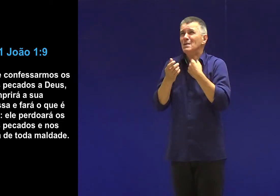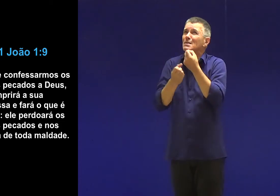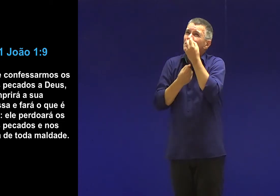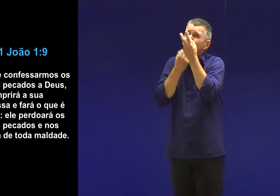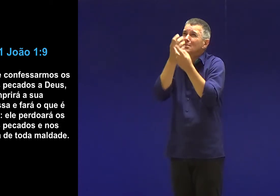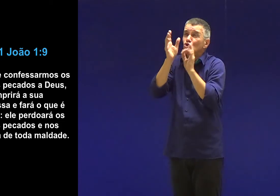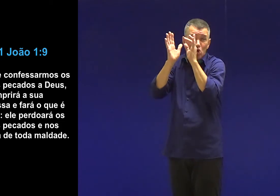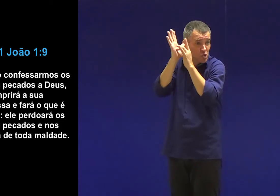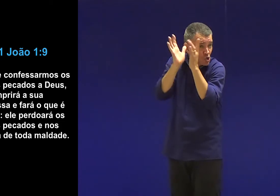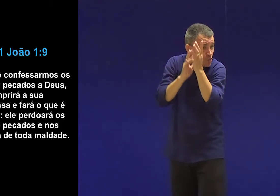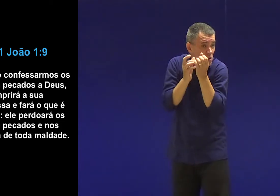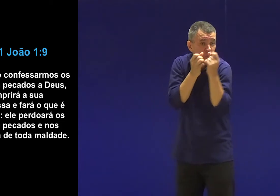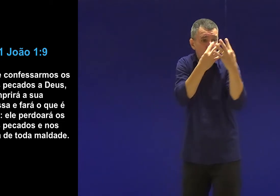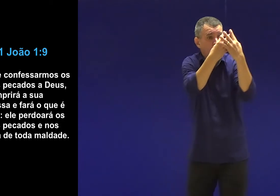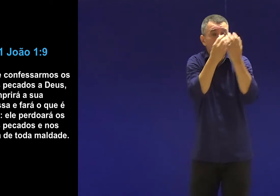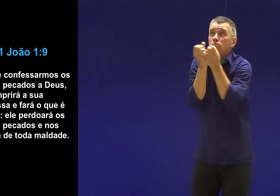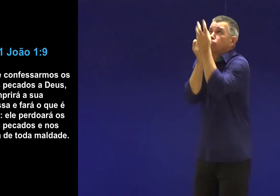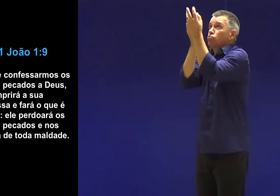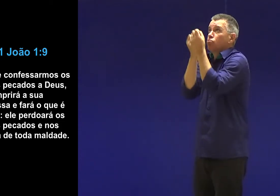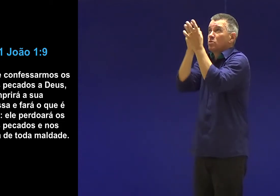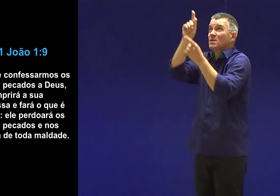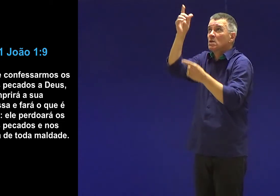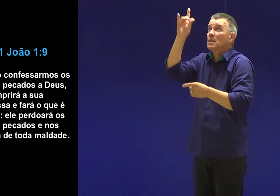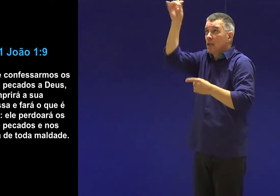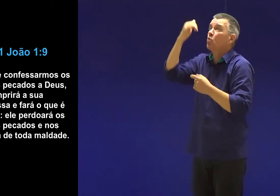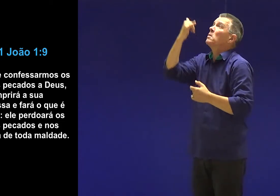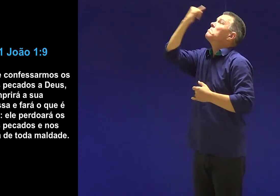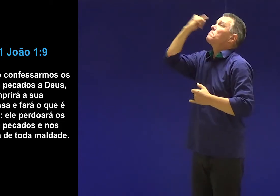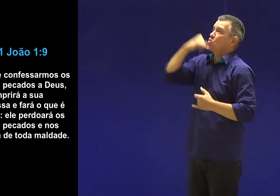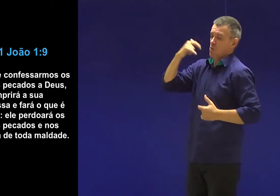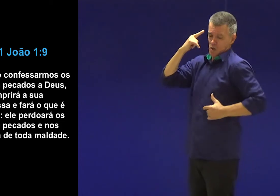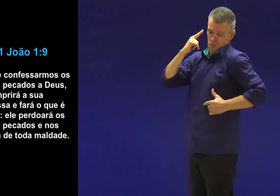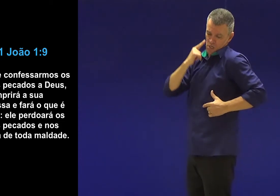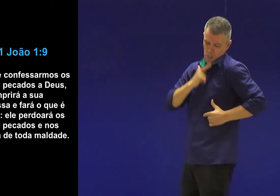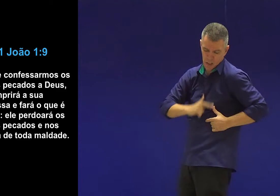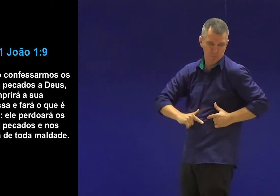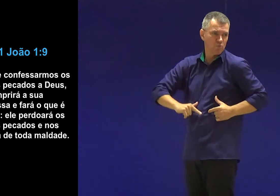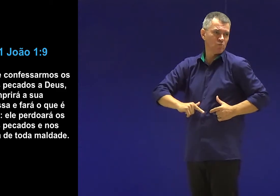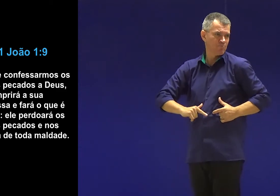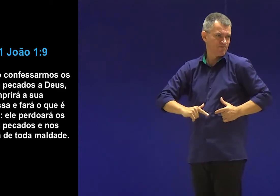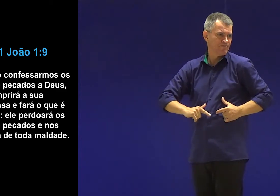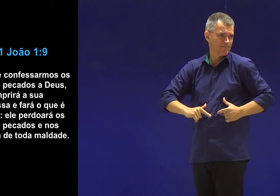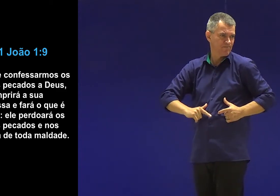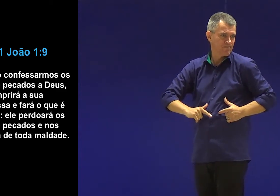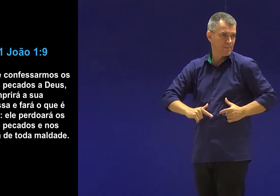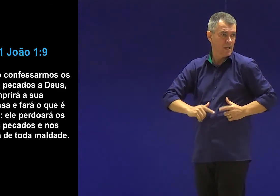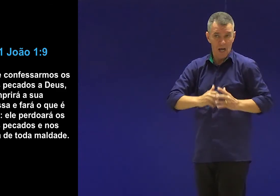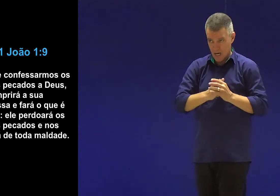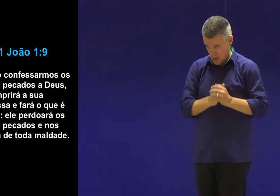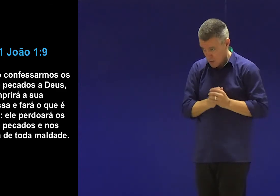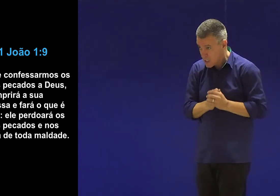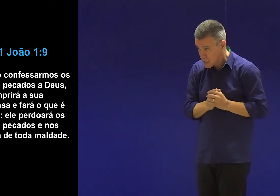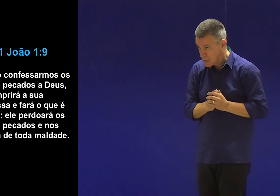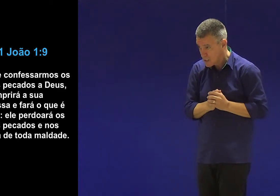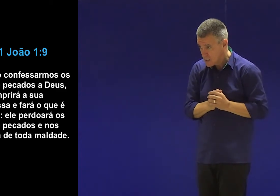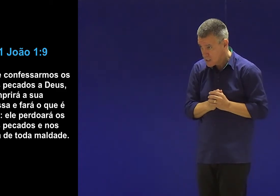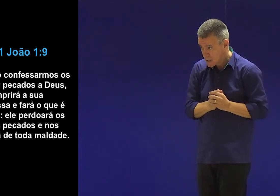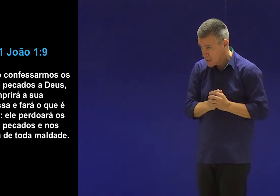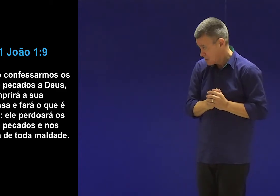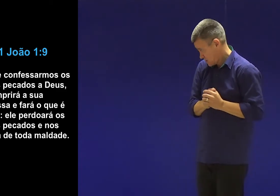eu fiz isso e aquilo e aquele outro. Se confesse para Jesus. E então Jesus te purifica. Amém?